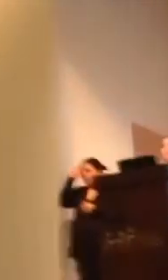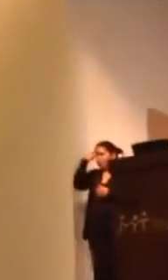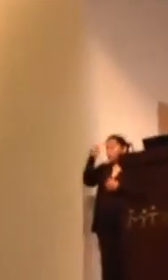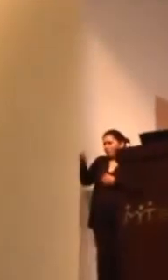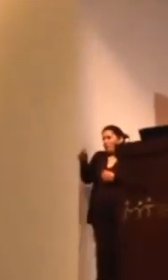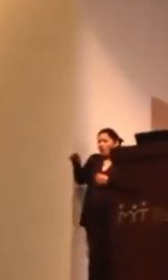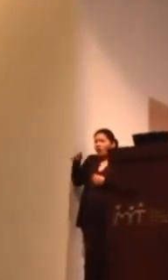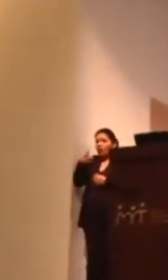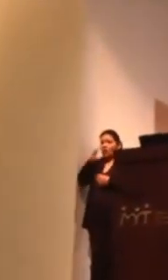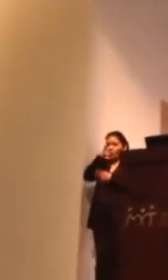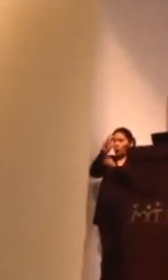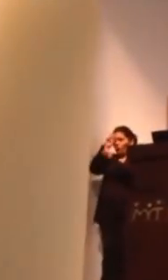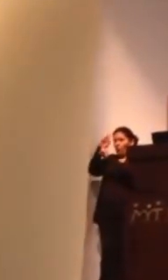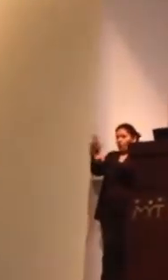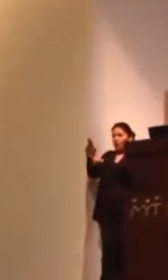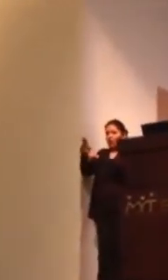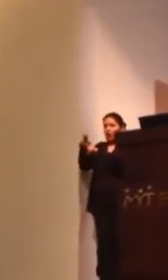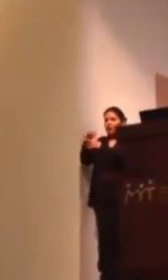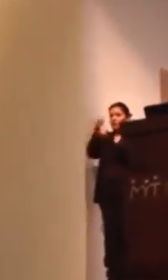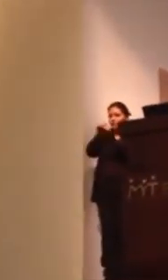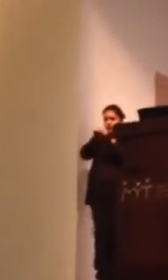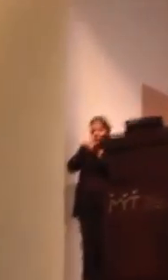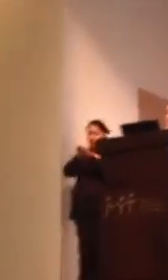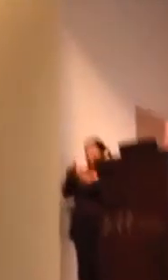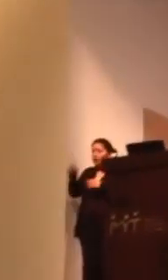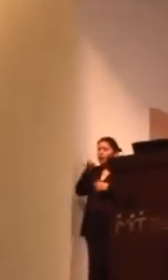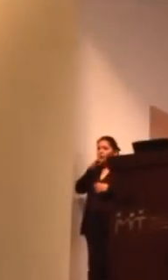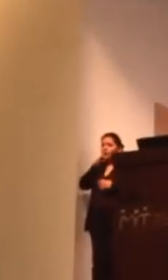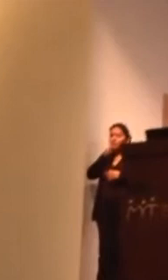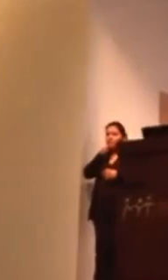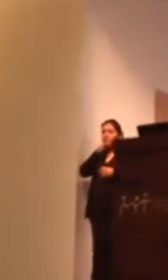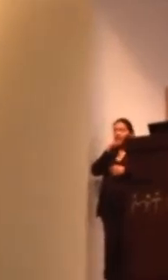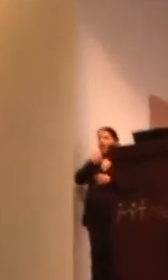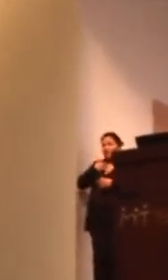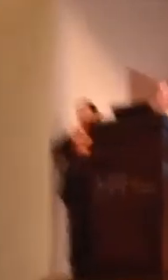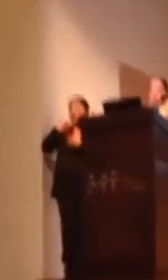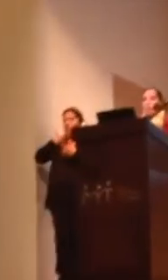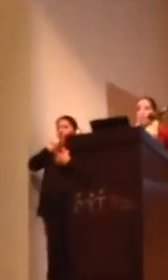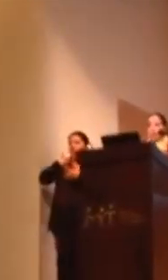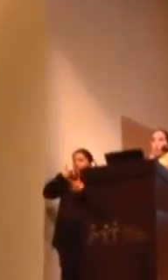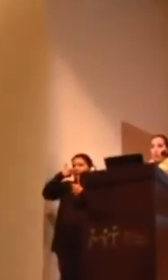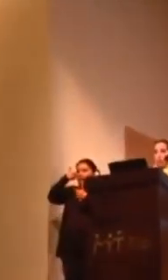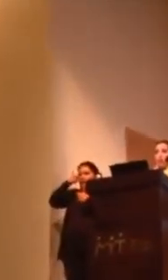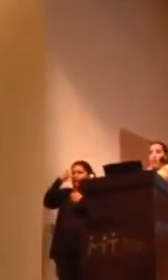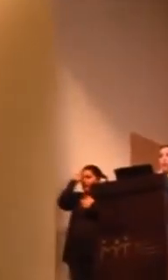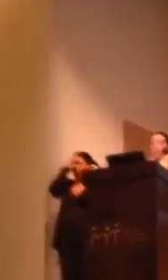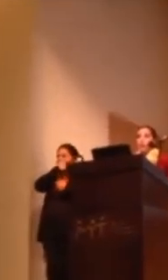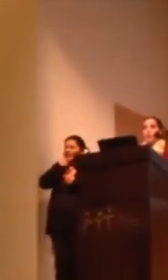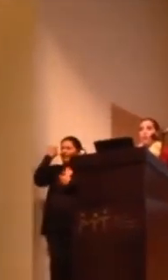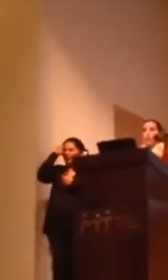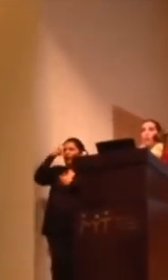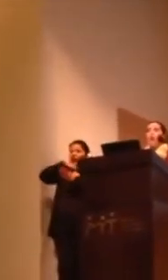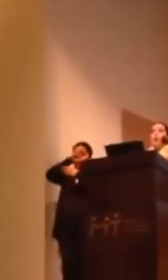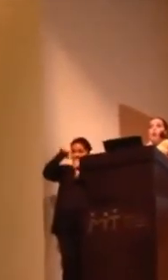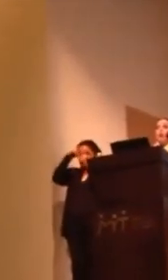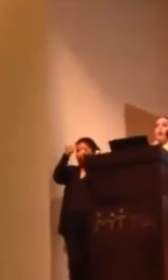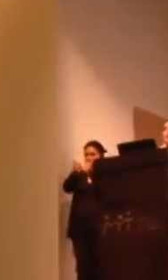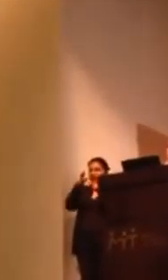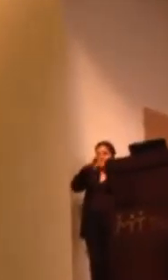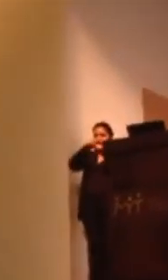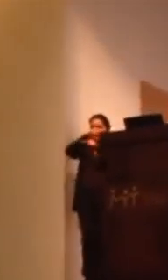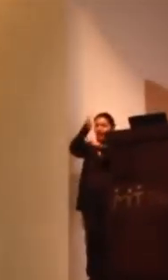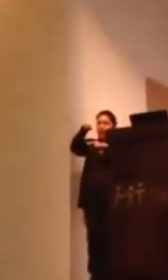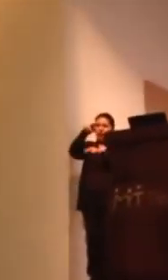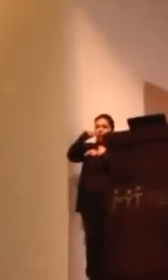O sea, si yo ahorita los tengo aquí 6 horas, me van a alucinar, ¿a poco no? Ok,